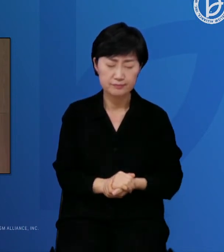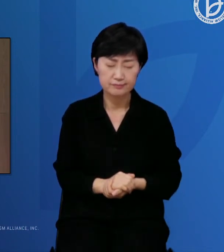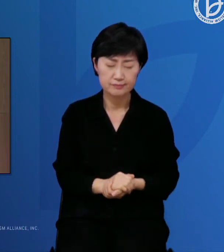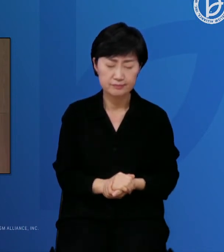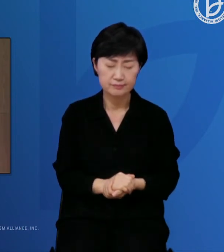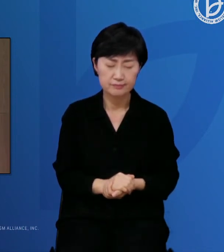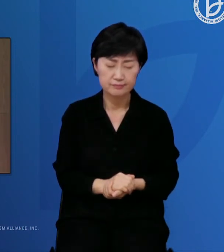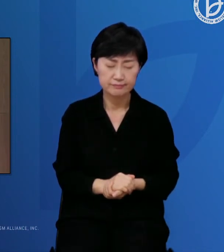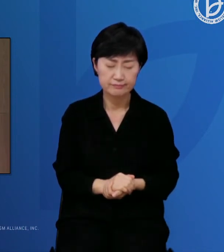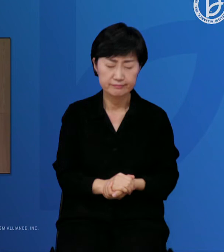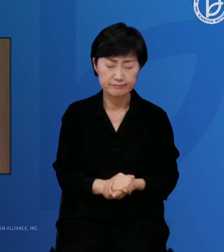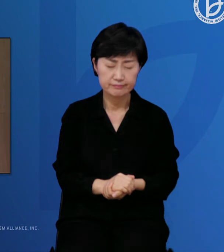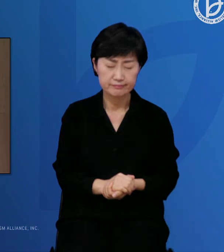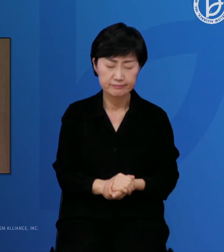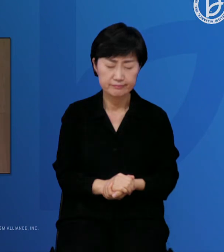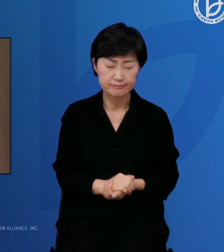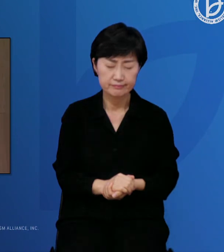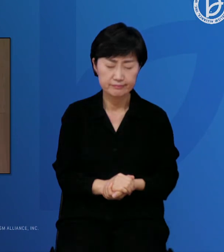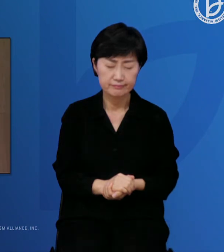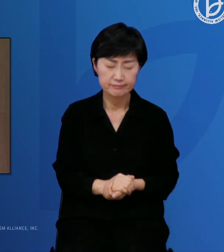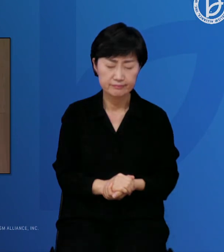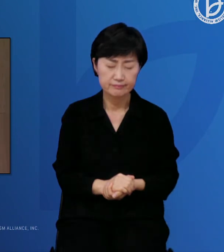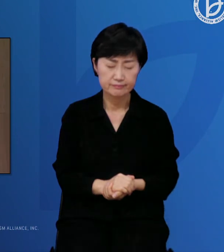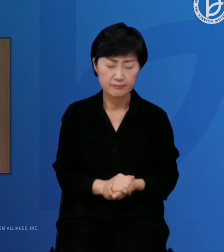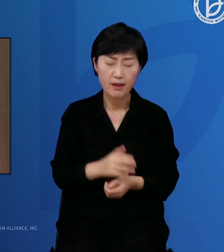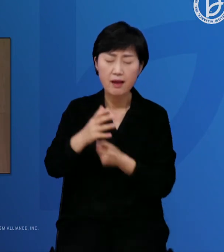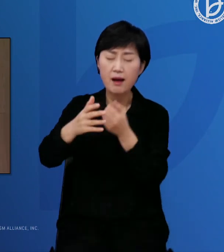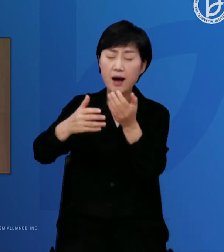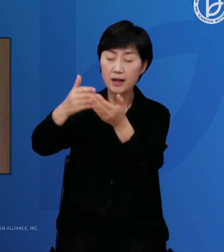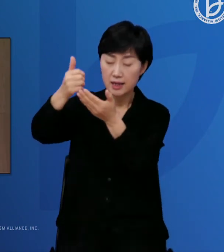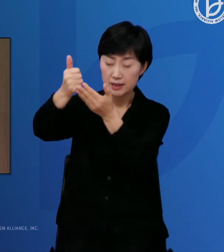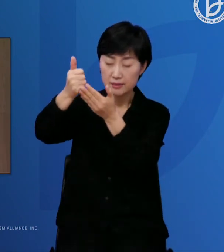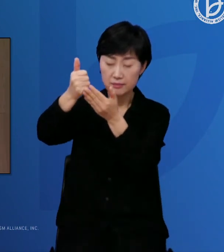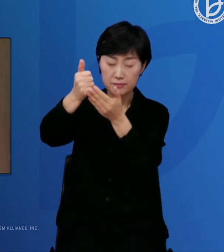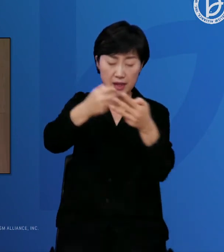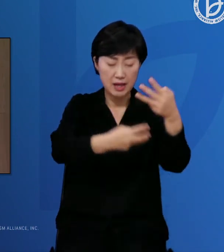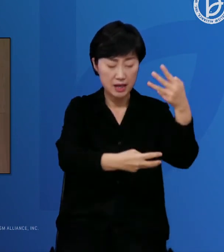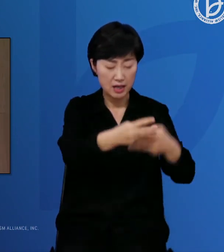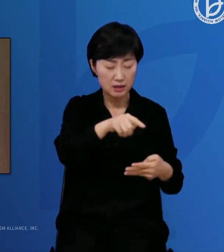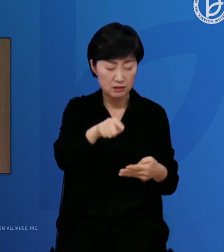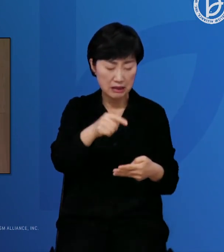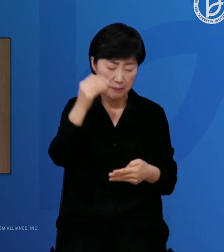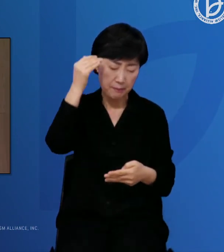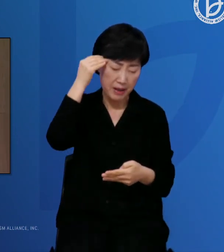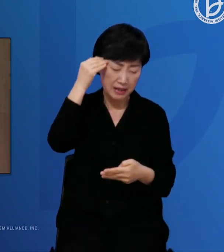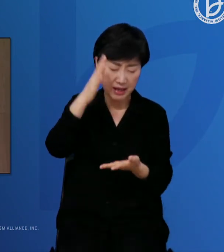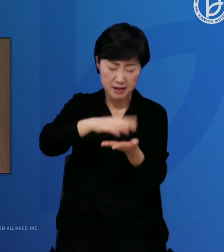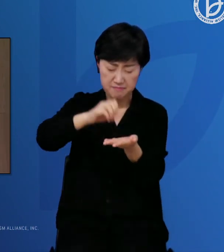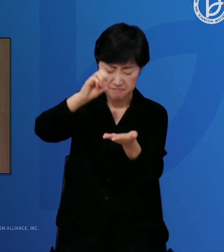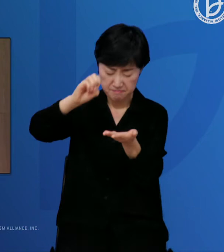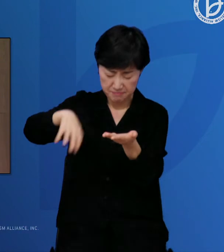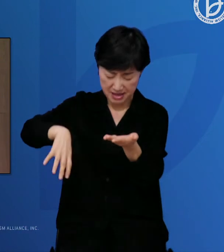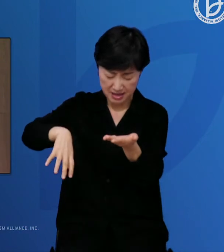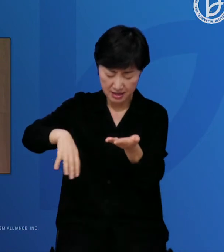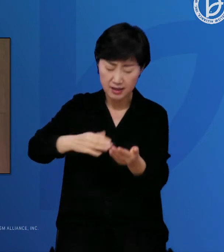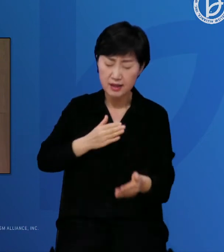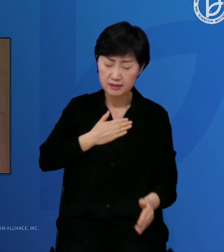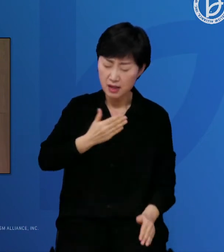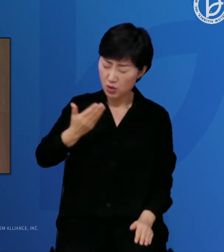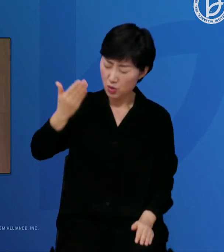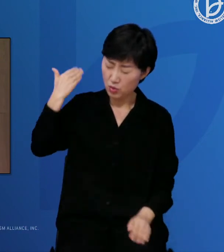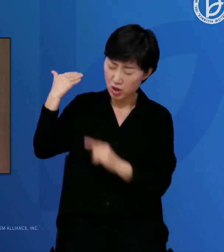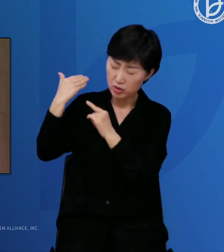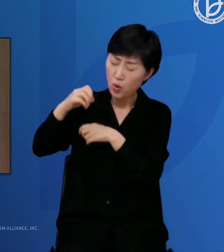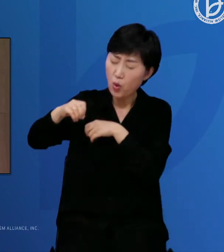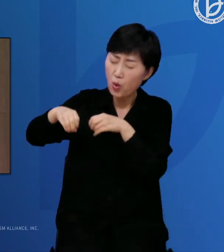word of the covenant is communicated. 하나님과 렘넌트 사이에 돌을 제하시고 모든 과거가 발판되게 하시며